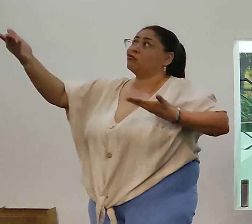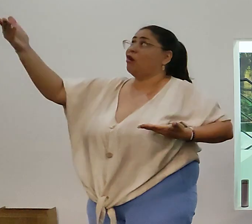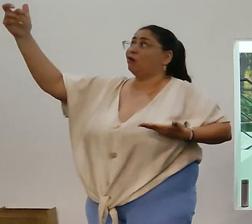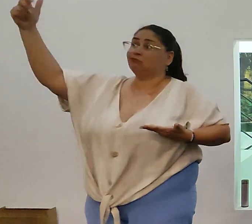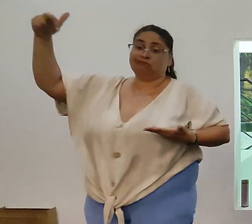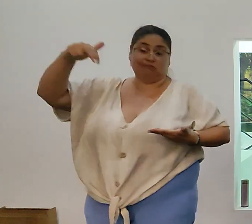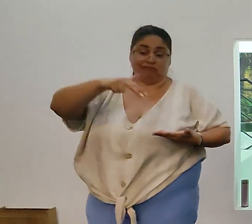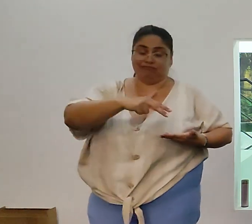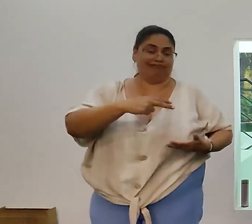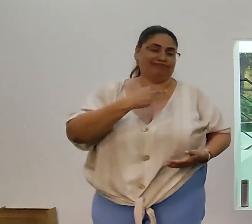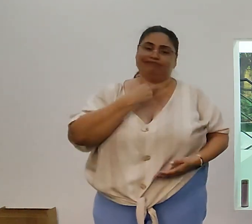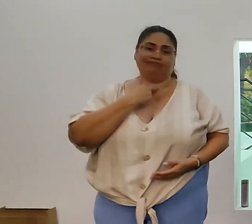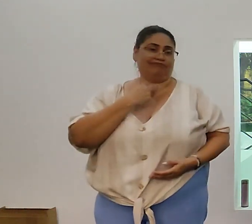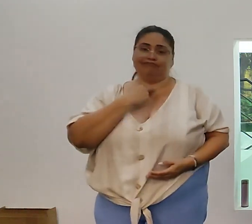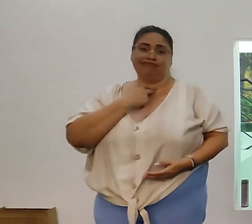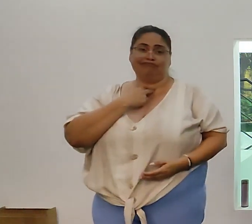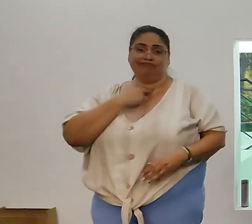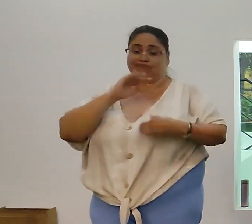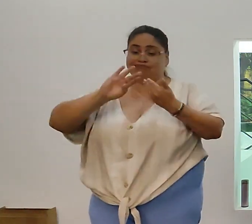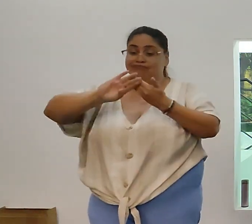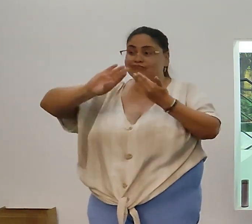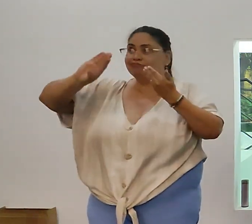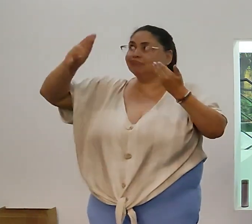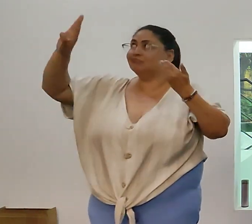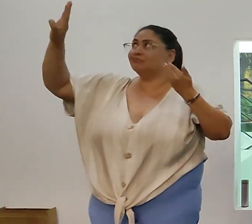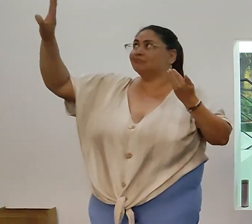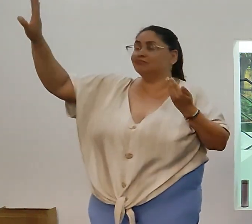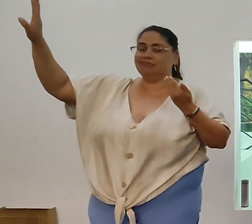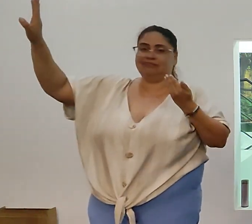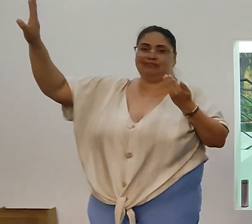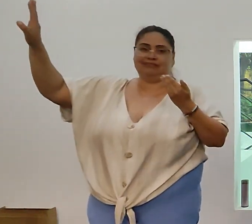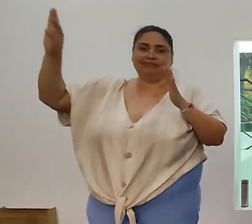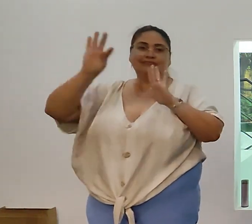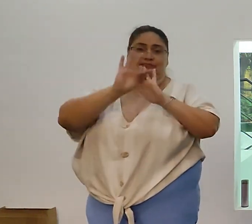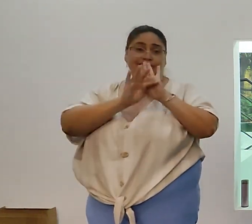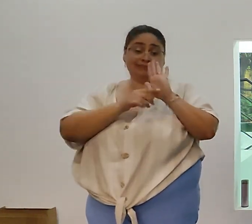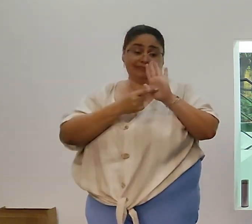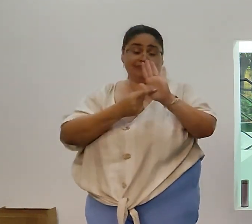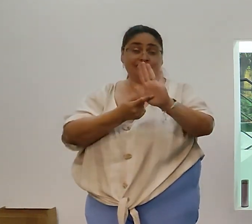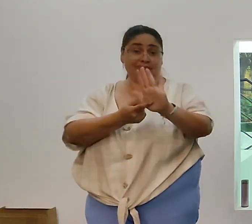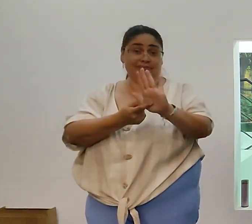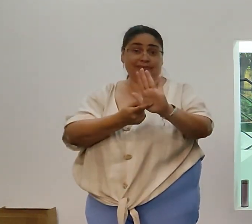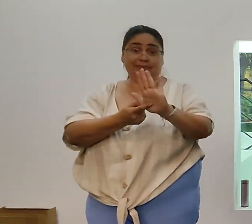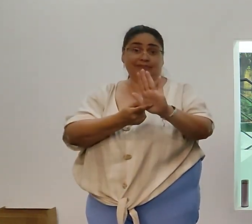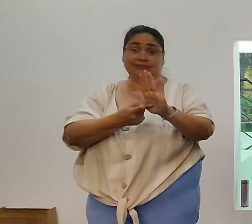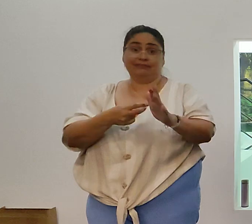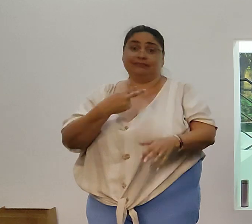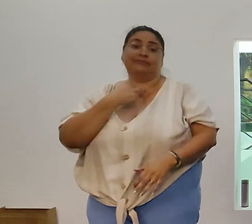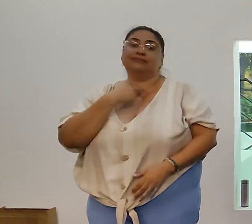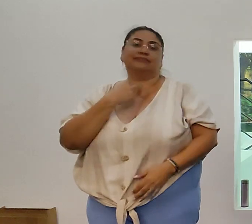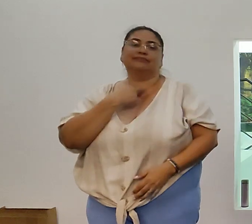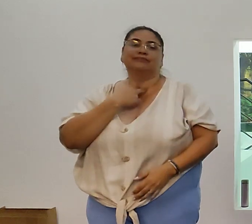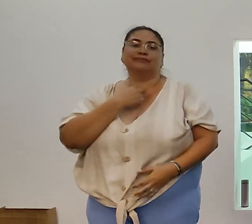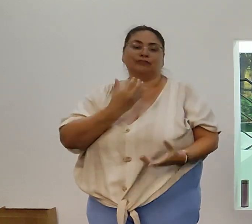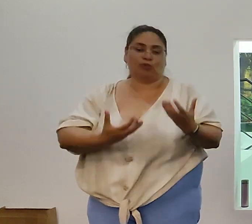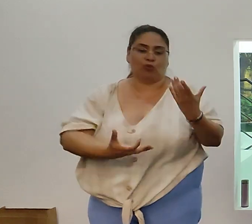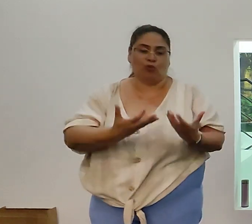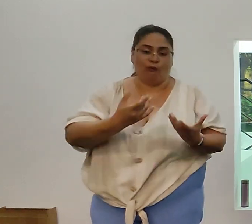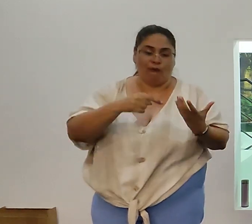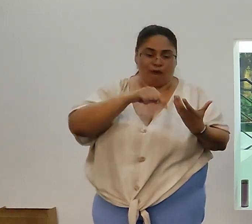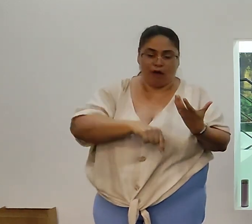lado onde vocês estão, porque é um abismo entre nós. Não é isso que o texto diz? Então o texto diz que além de